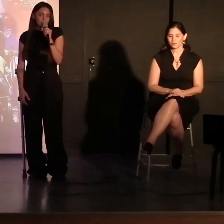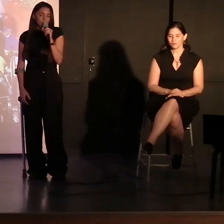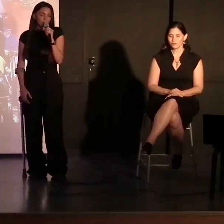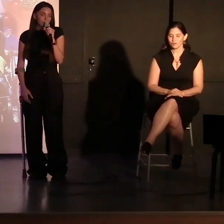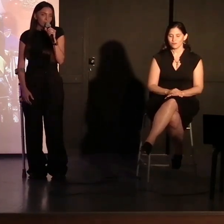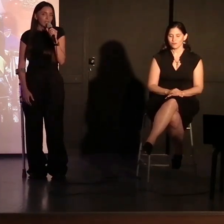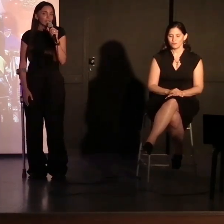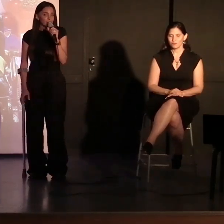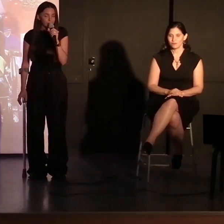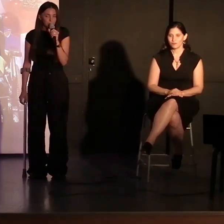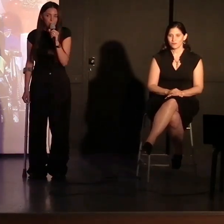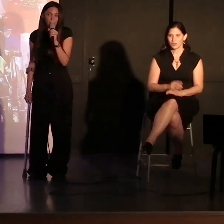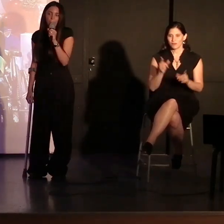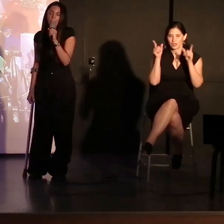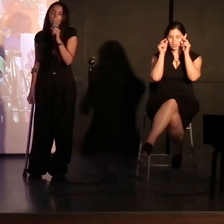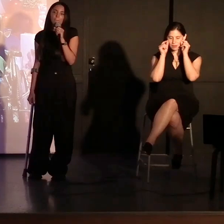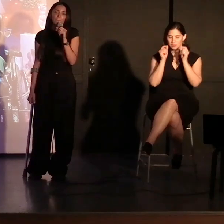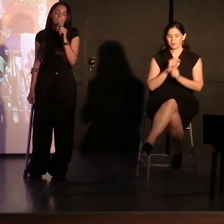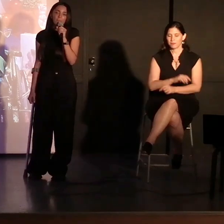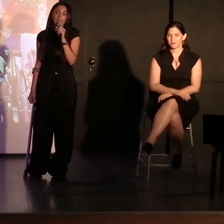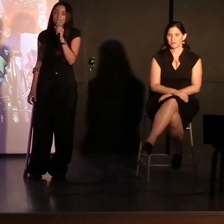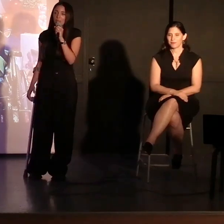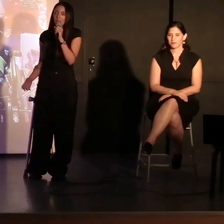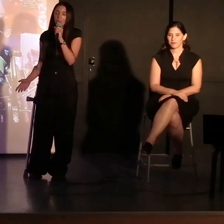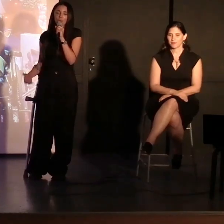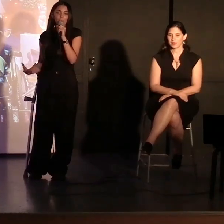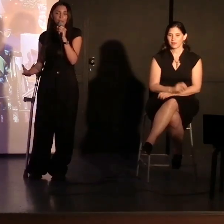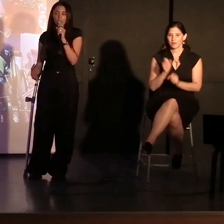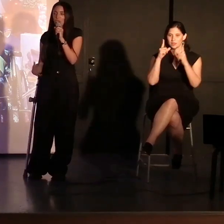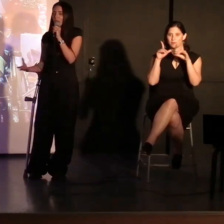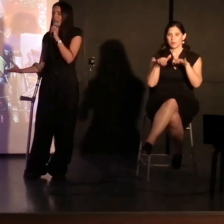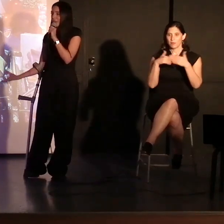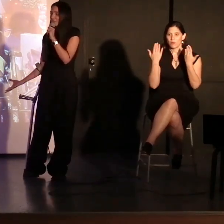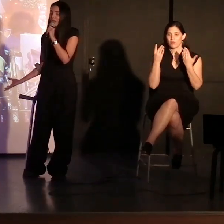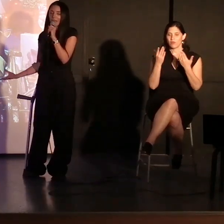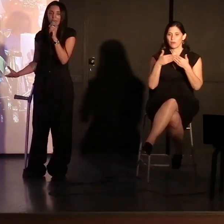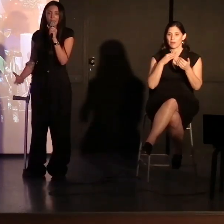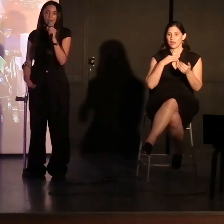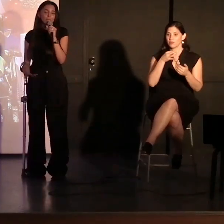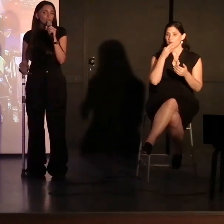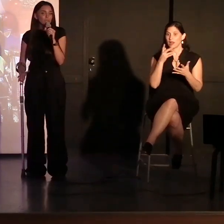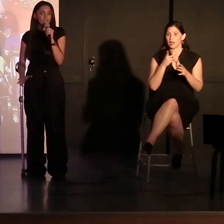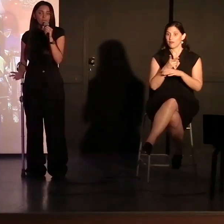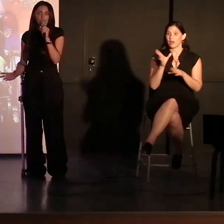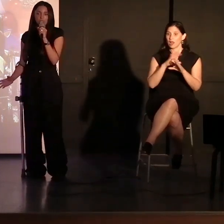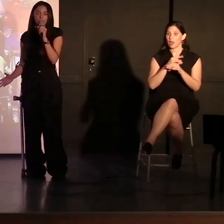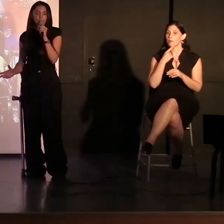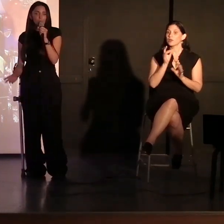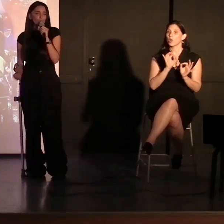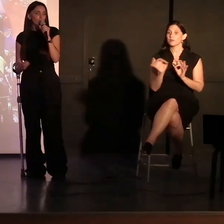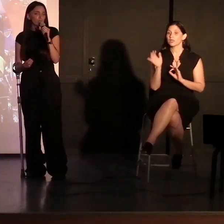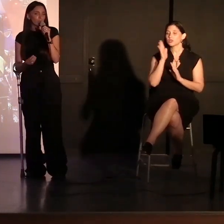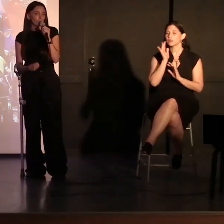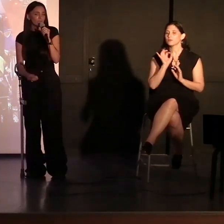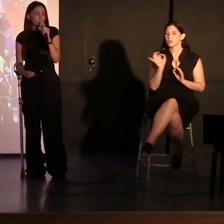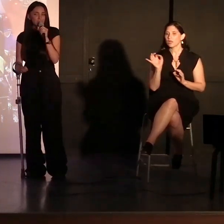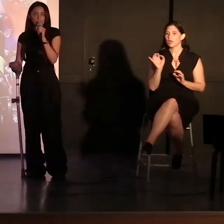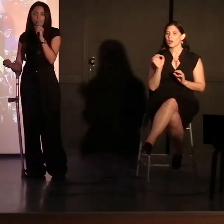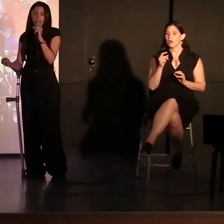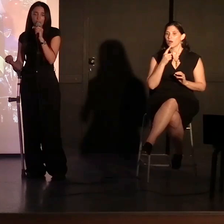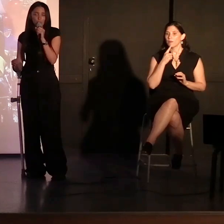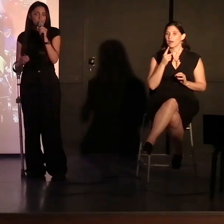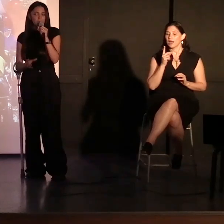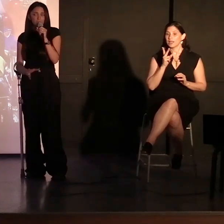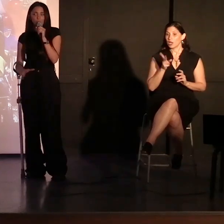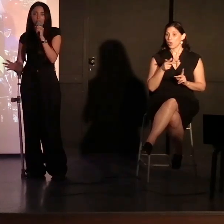למיטה ונרדמתי ואז קמתי הבוקר בעלי שאל איך עבר הלילה אמרתי לו בסדר ישנתי מצויין הוא שאל אותי את יכול